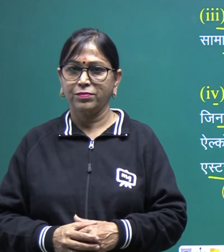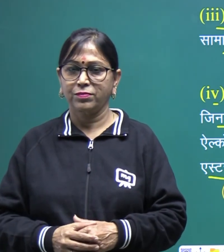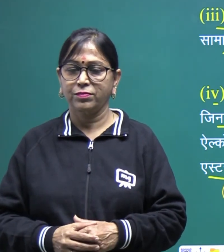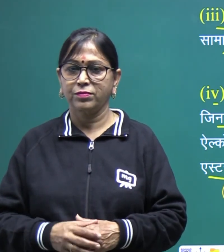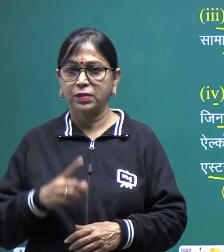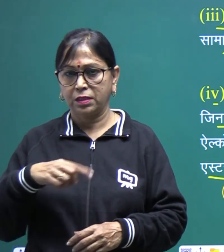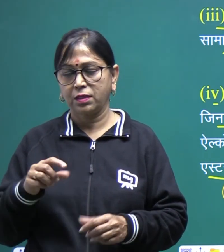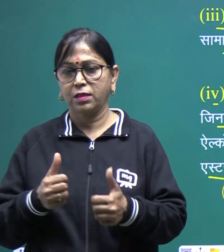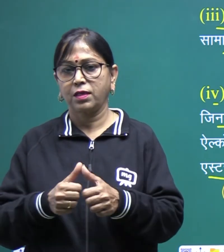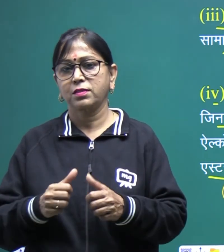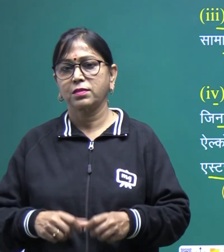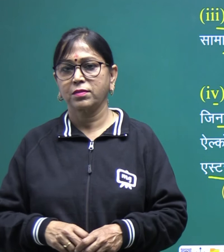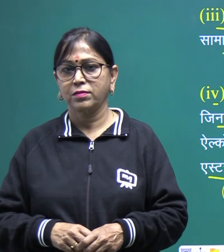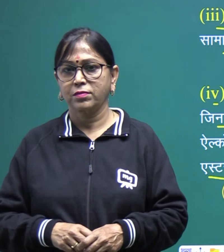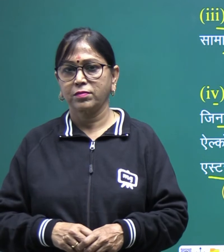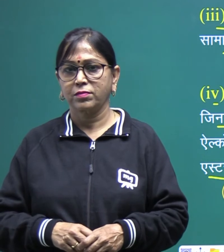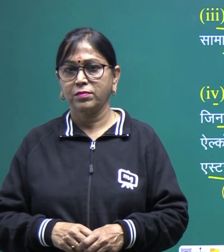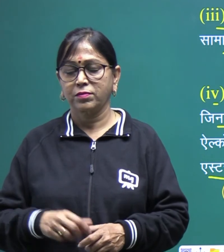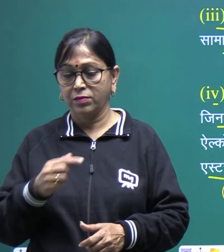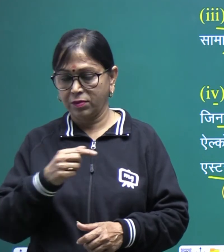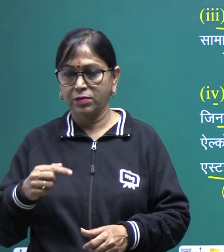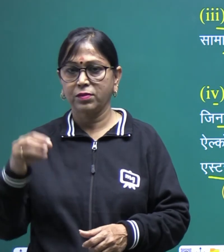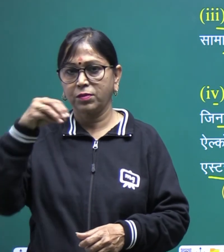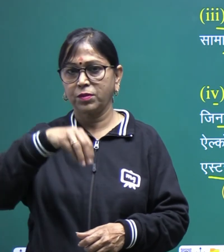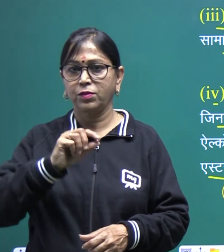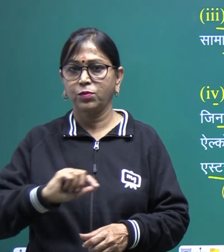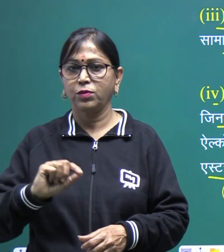सही ऑप्शन रिक्त स्थान में लिखेंगे।